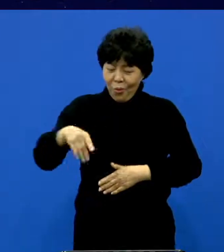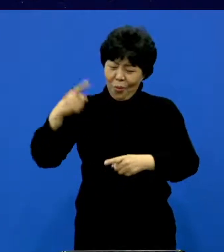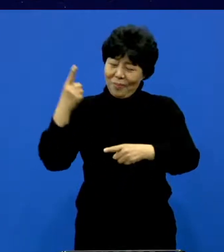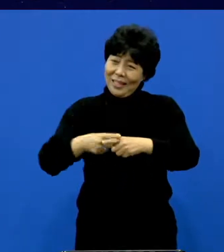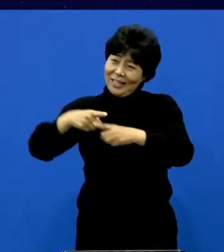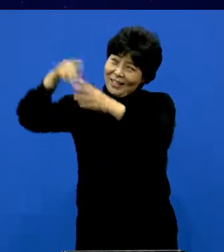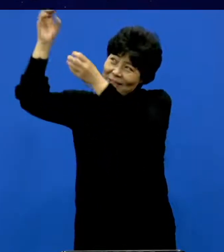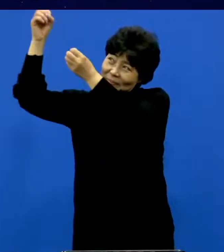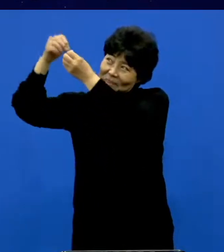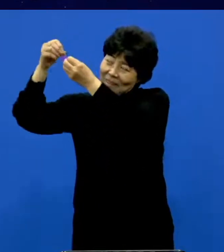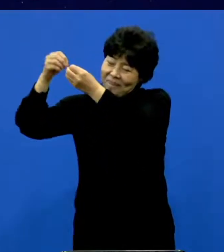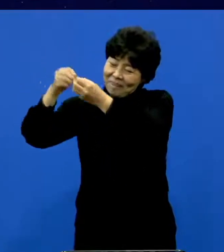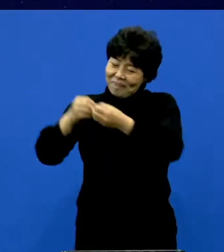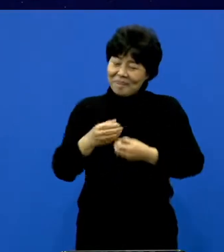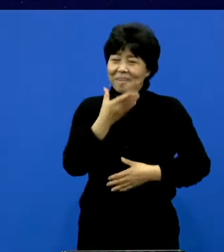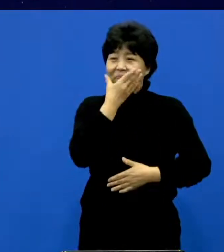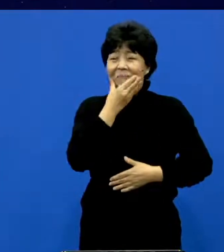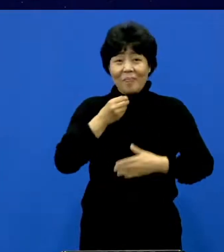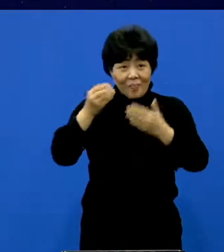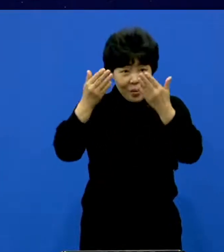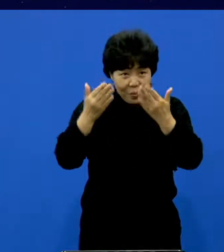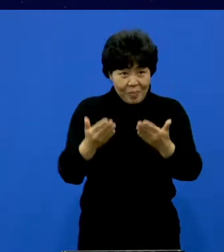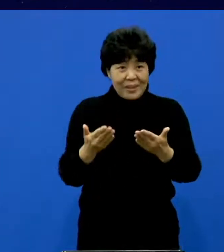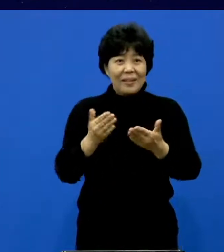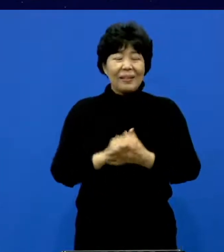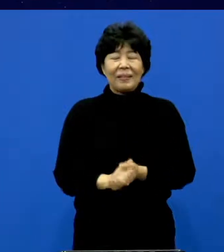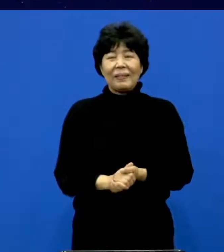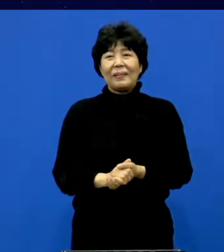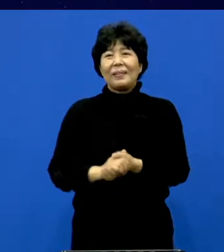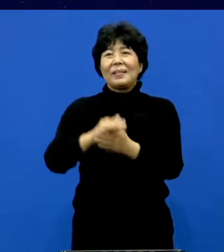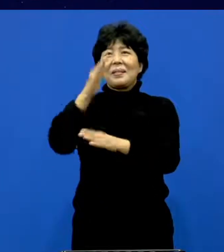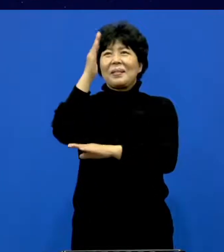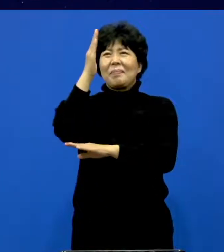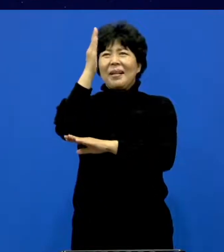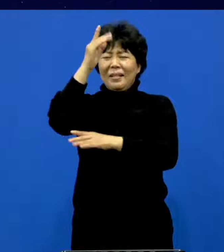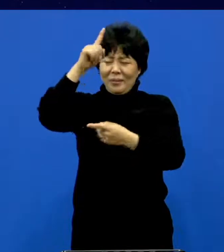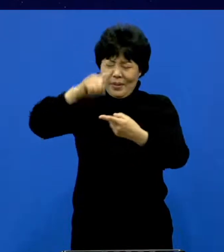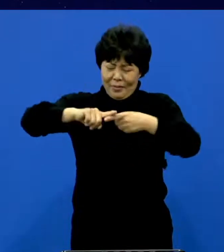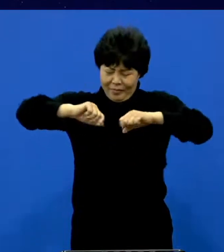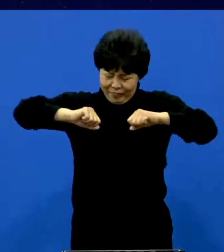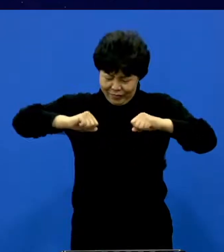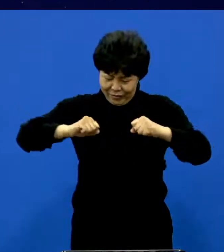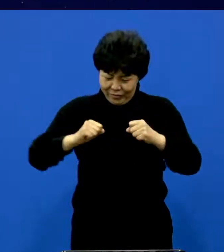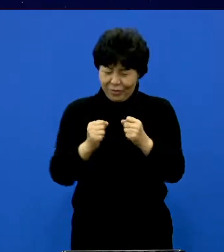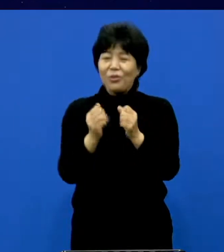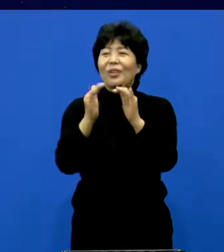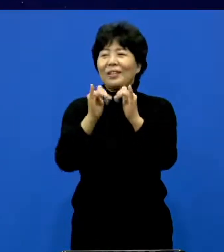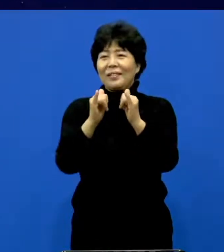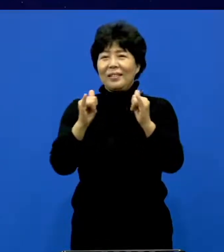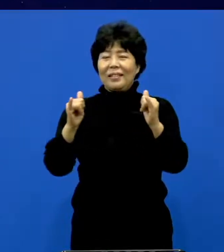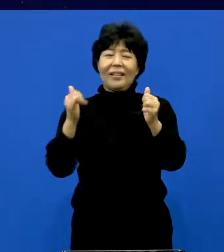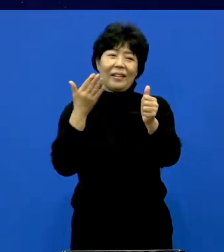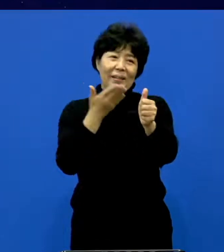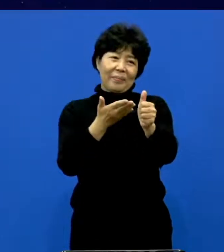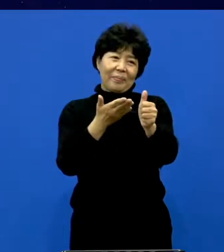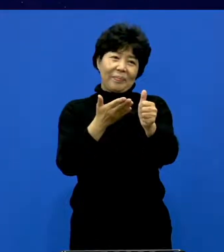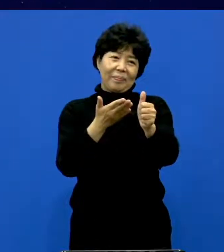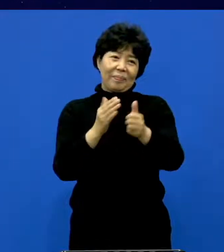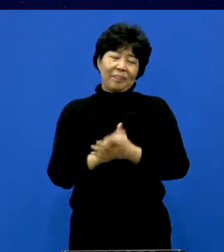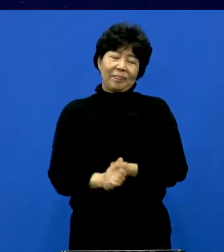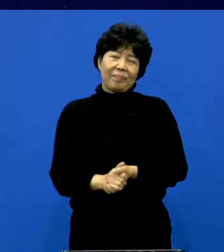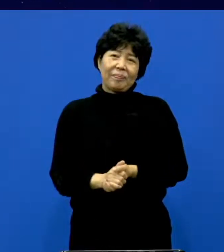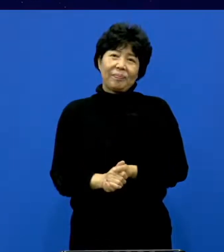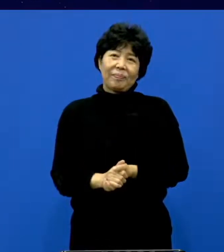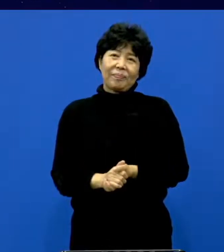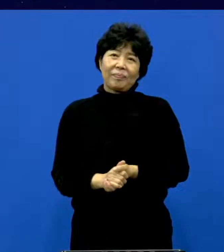이어받게 된다. 누구에게? 오늘 이런 말씀을 순종하는 자들에게. 자, 이 순종은 하나님의